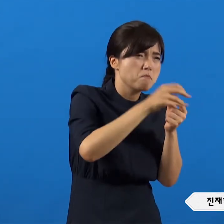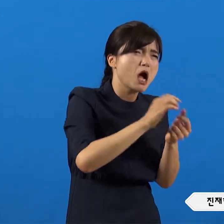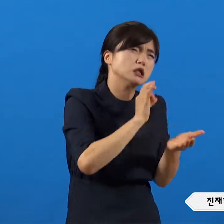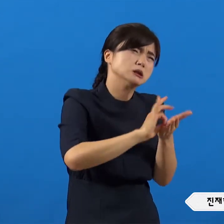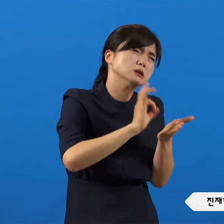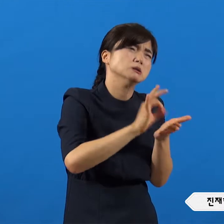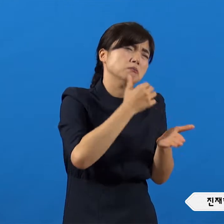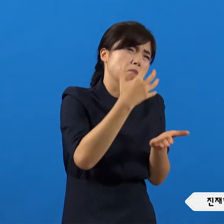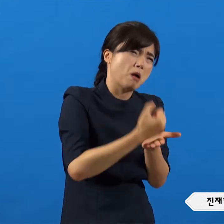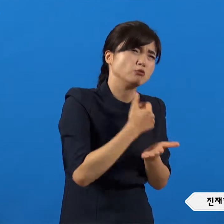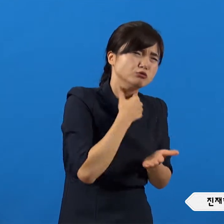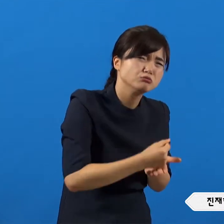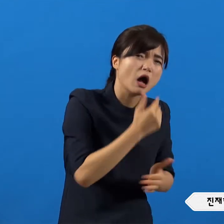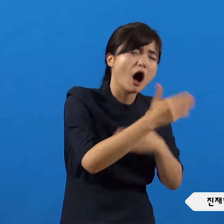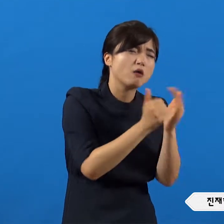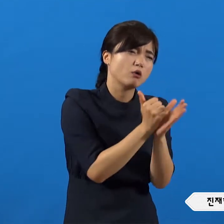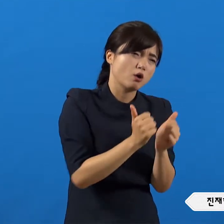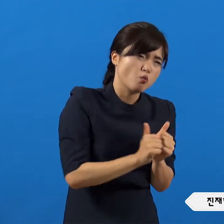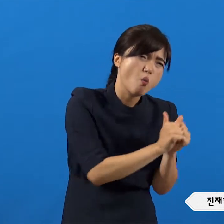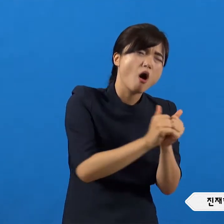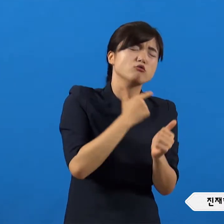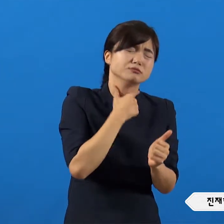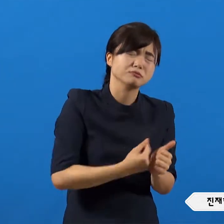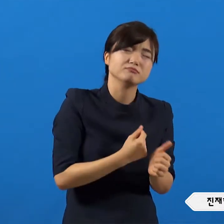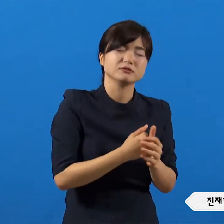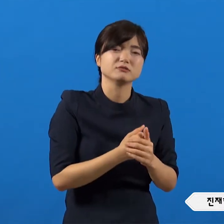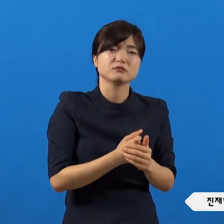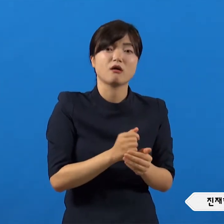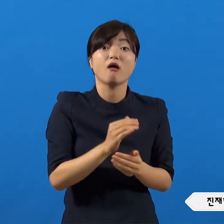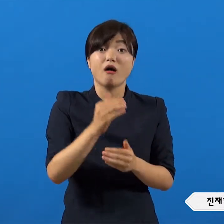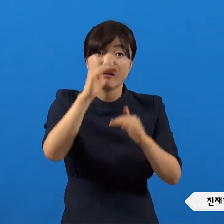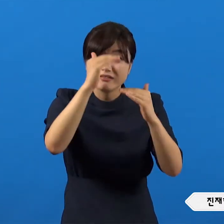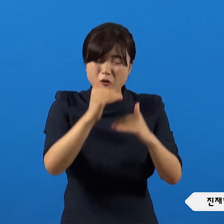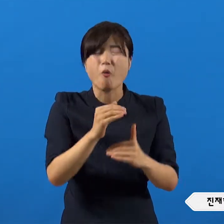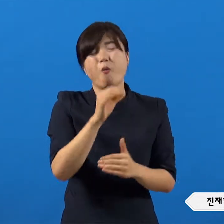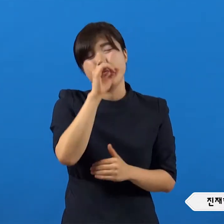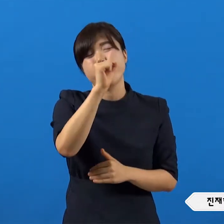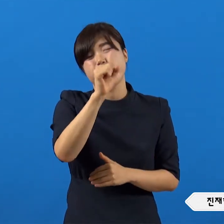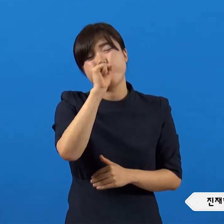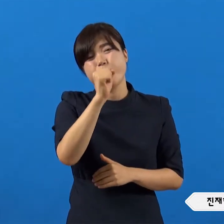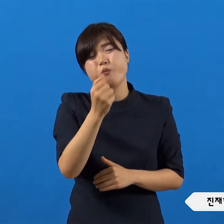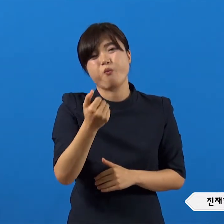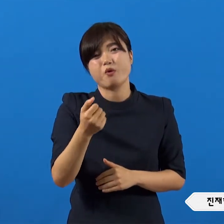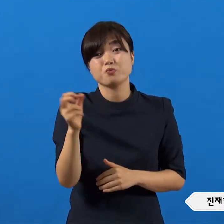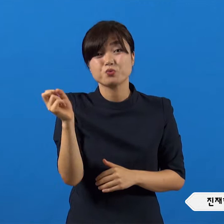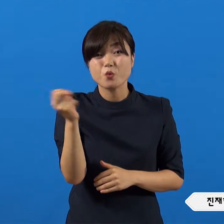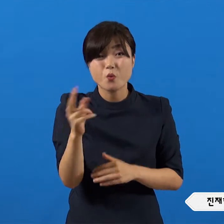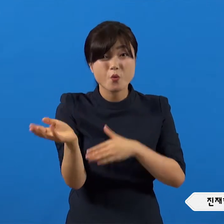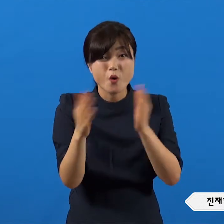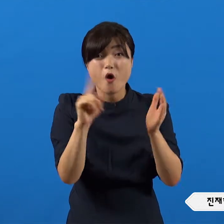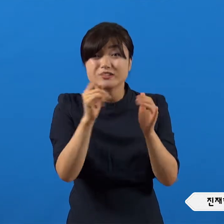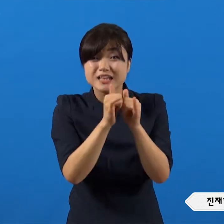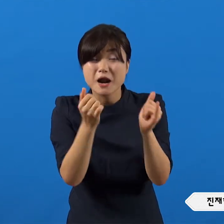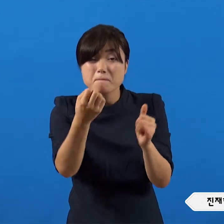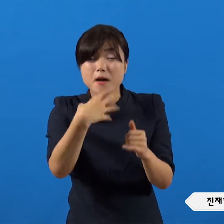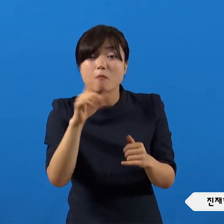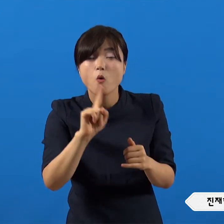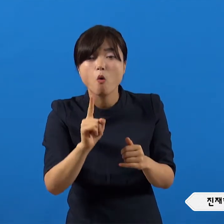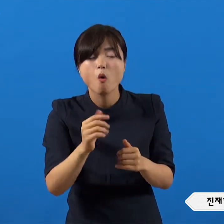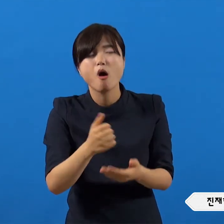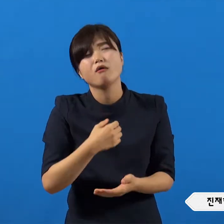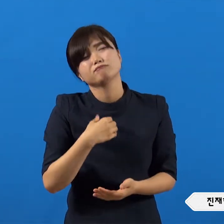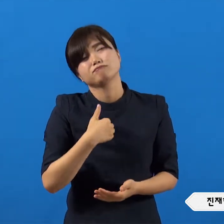싶습니다. 하나님과 동행하고 싶습니다. 참 좋은 이유입니다. 어떤 분들은 이야기합니다. 가서